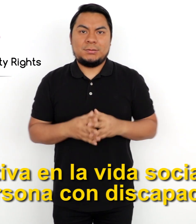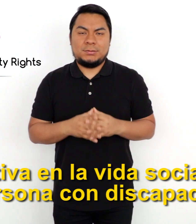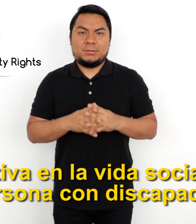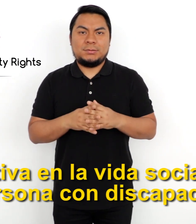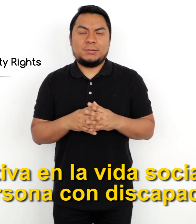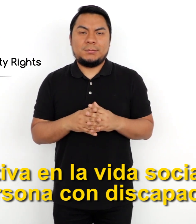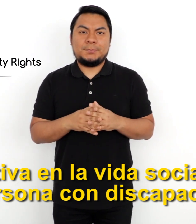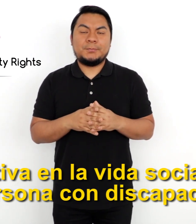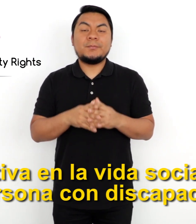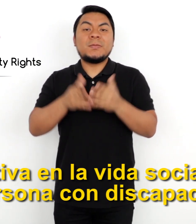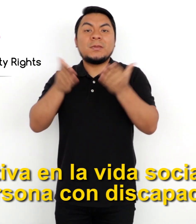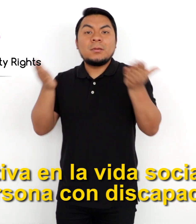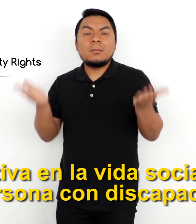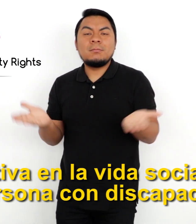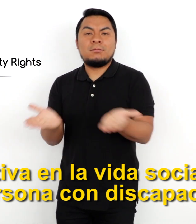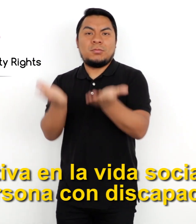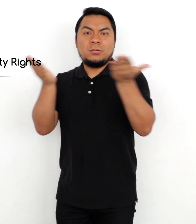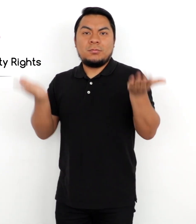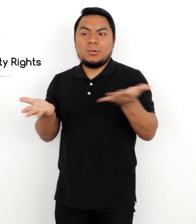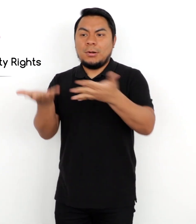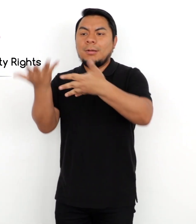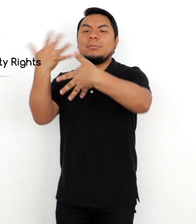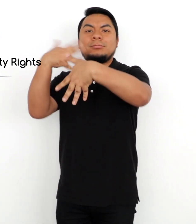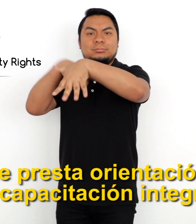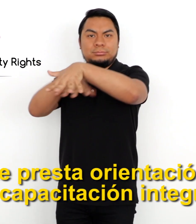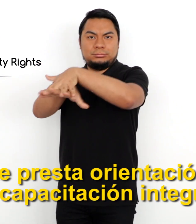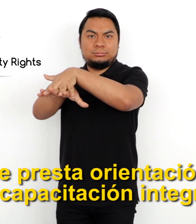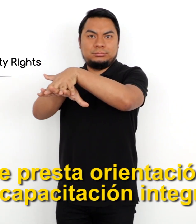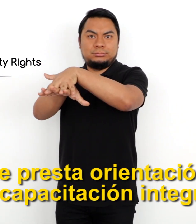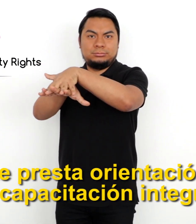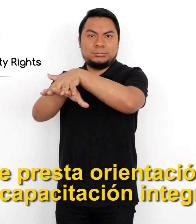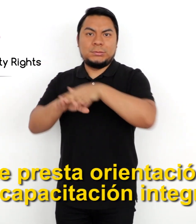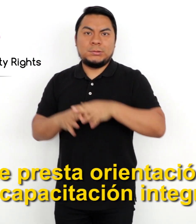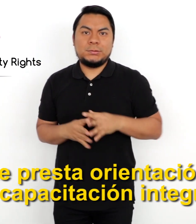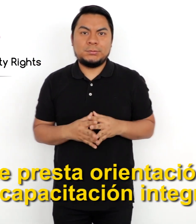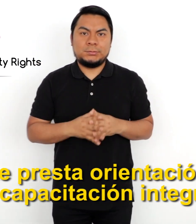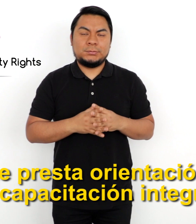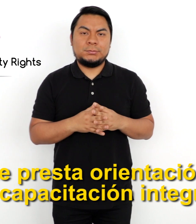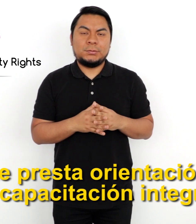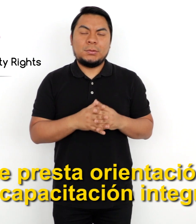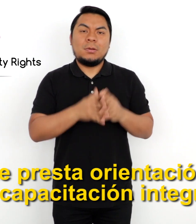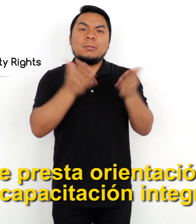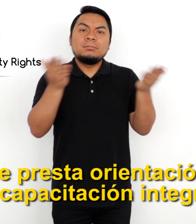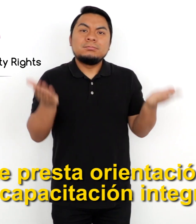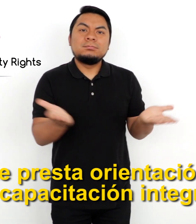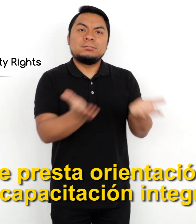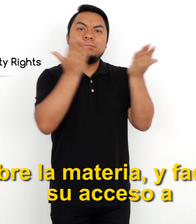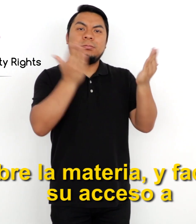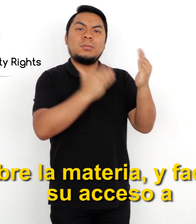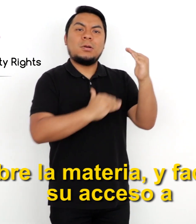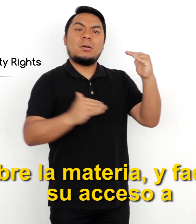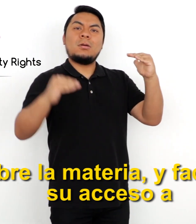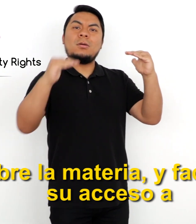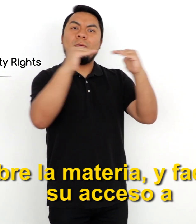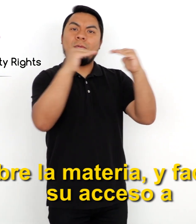DISCAPACIDAD LE PRESTA ORIENTACIÓN Y CAPACITACIÓN INTEGRAL SOBRE LA MATERIA,